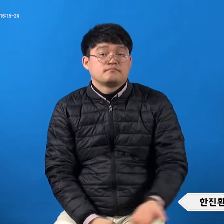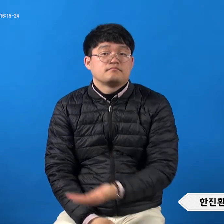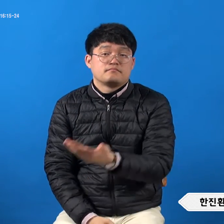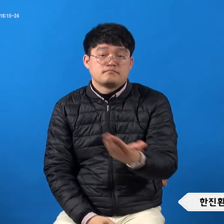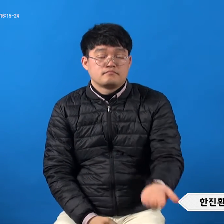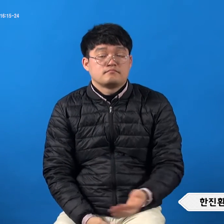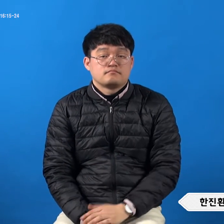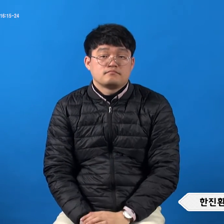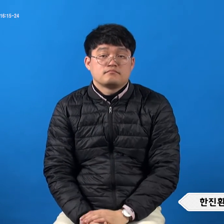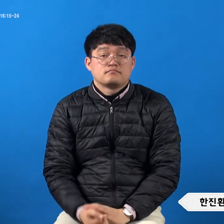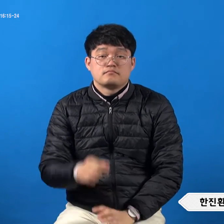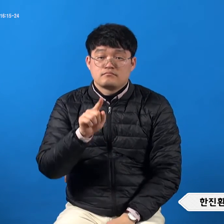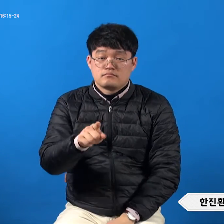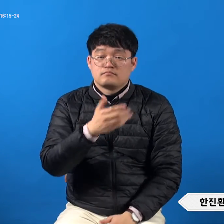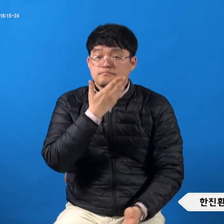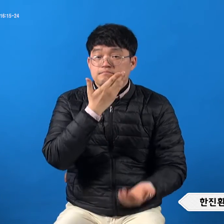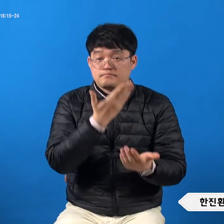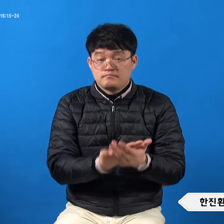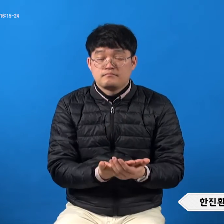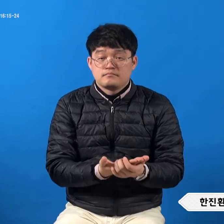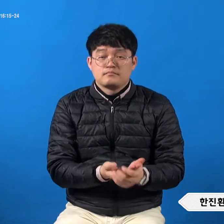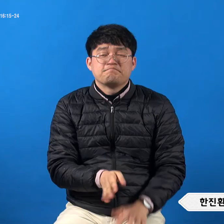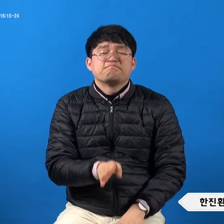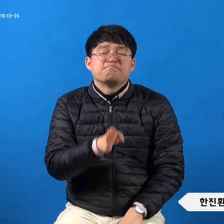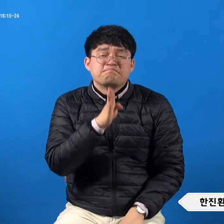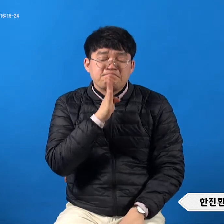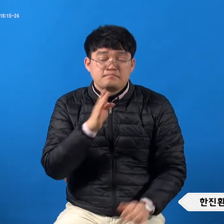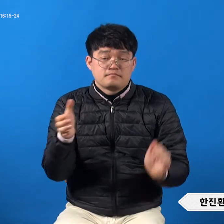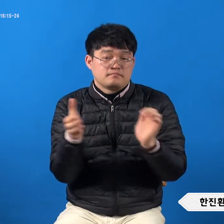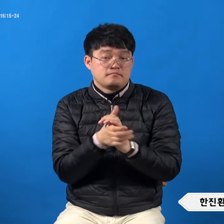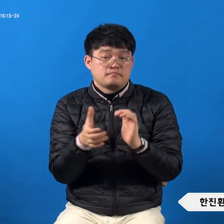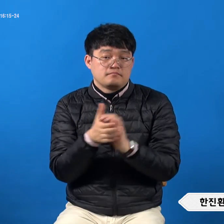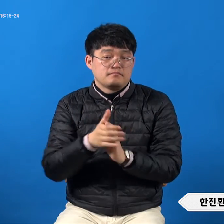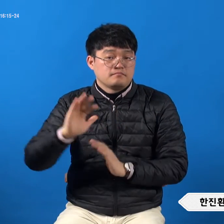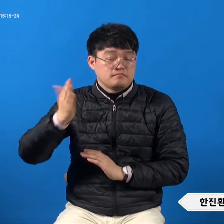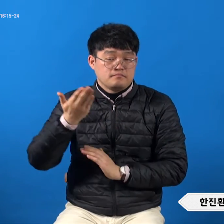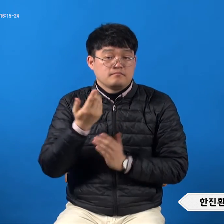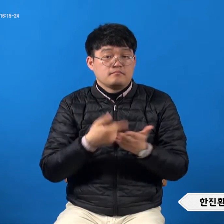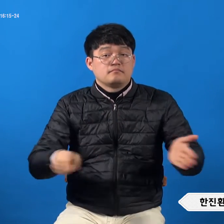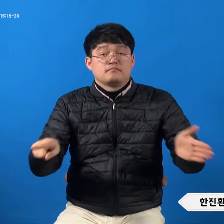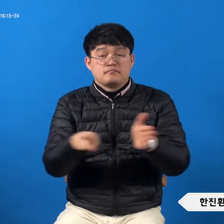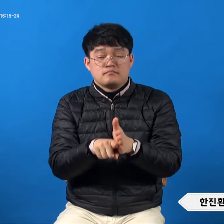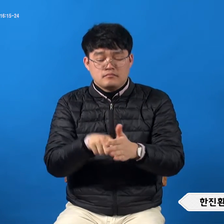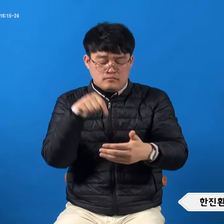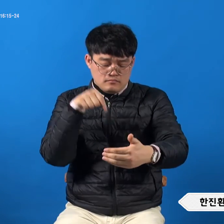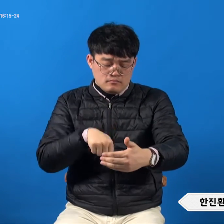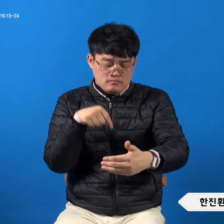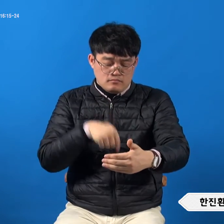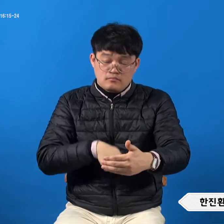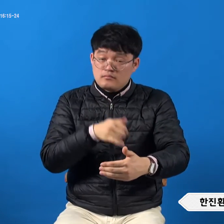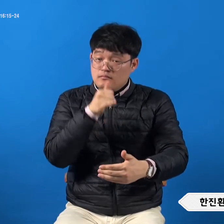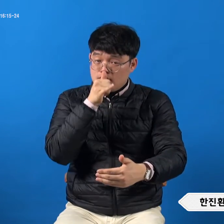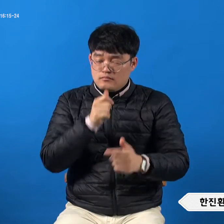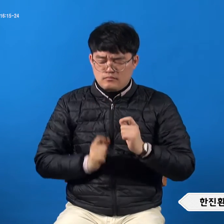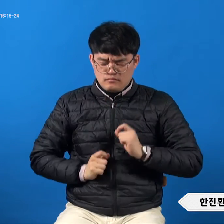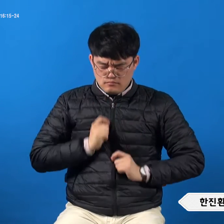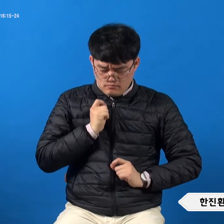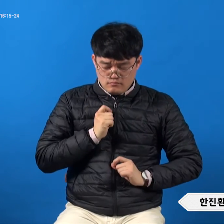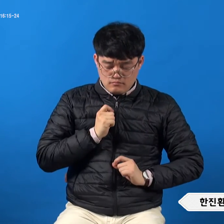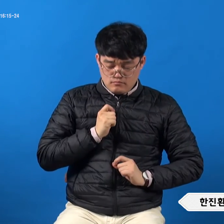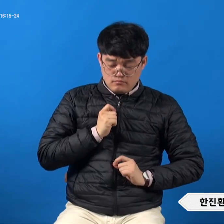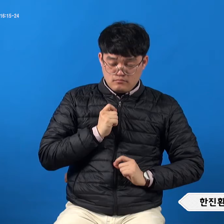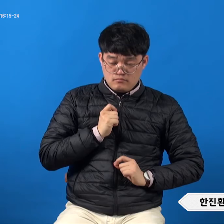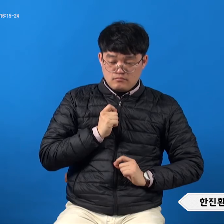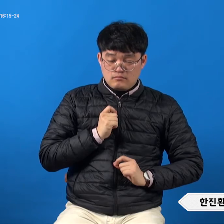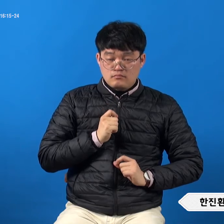여러분, 그것이 중요합니다. 진정한 친구가 되기 위해서는 속에 있는 것들을 솔직하게 내어놓을 수